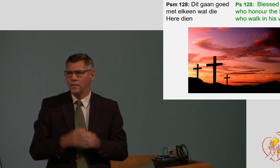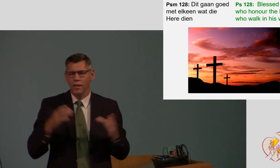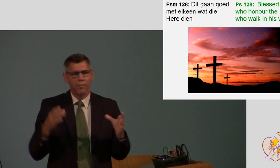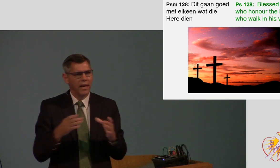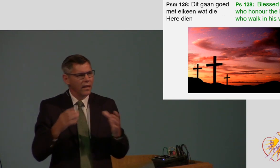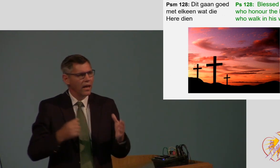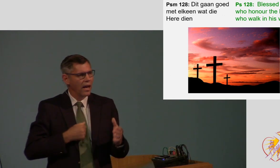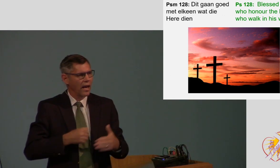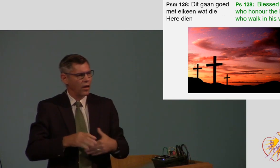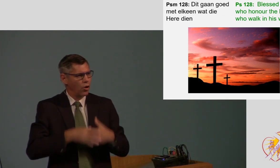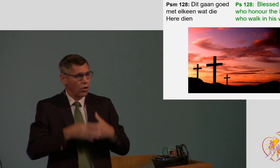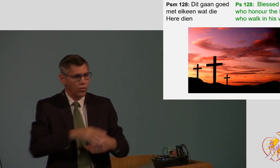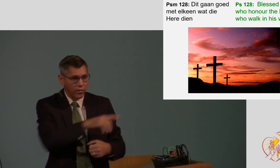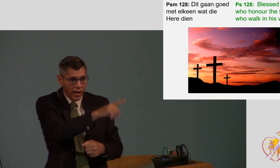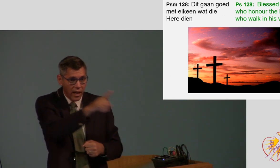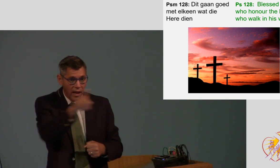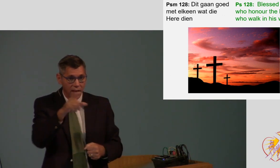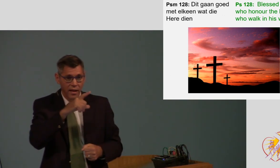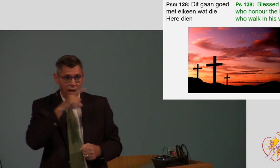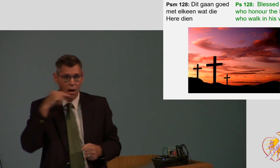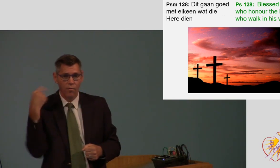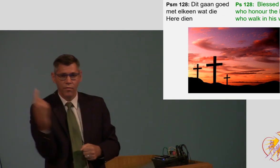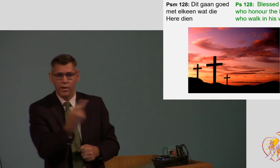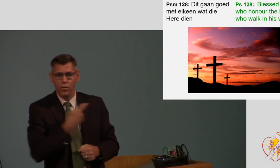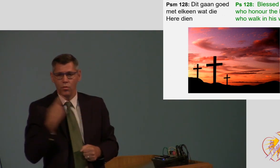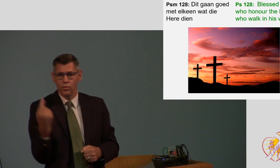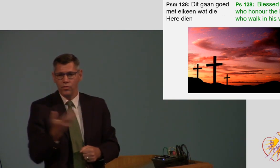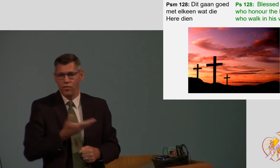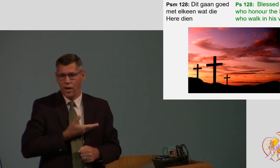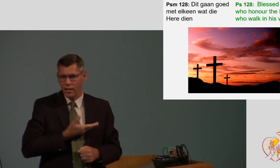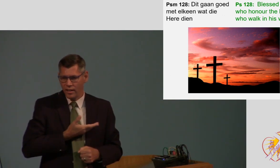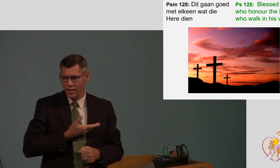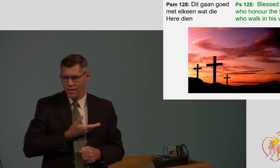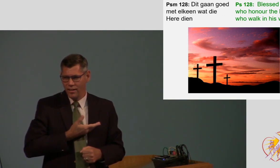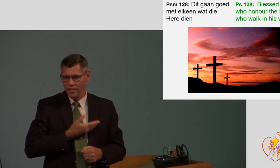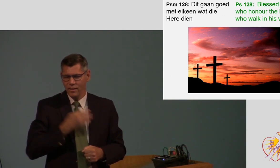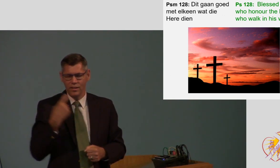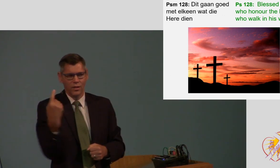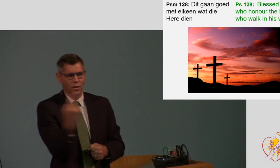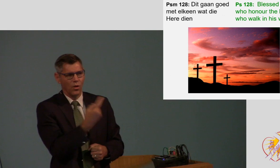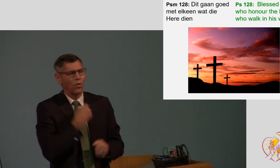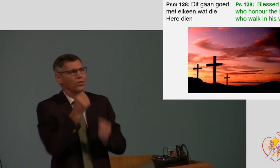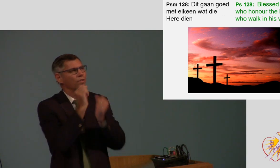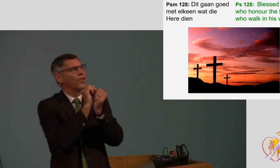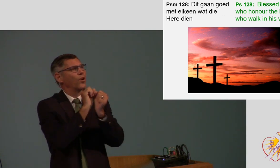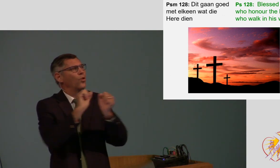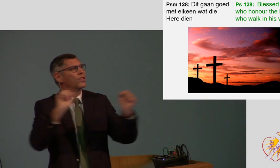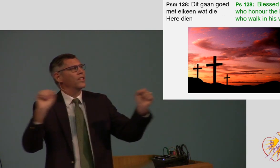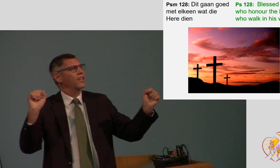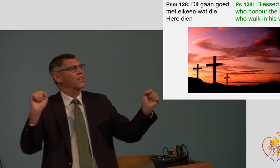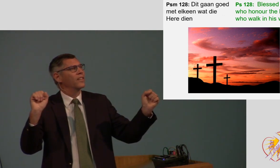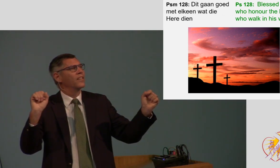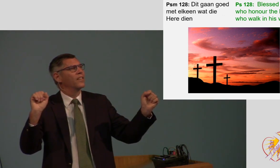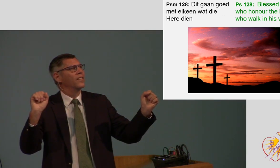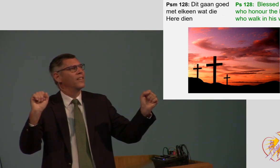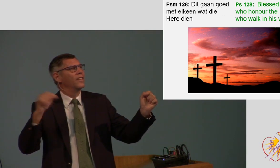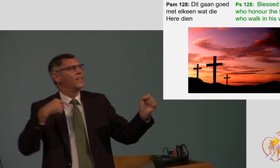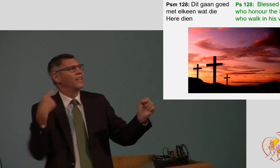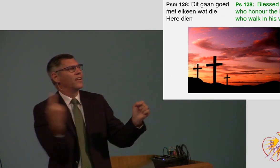Gemeente, ek groet vir julle in die naam van ons Vader, ons Verlosser en ons